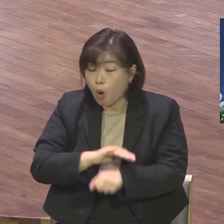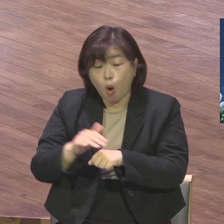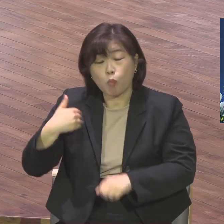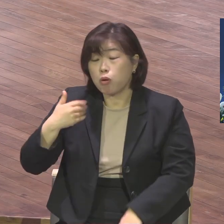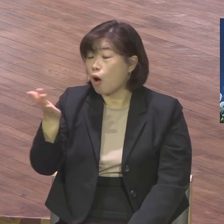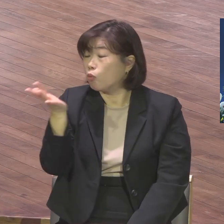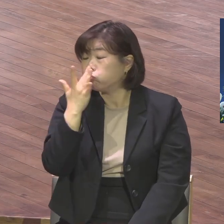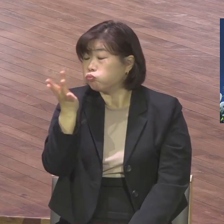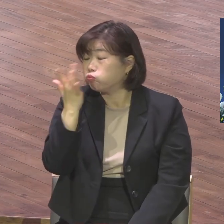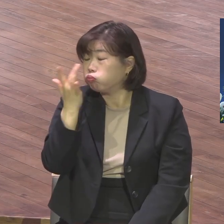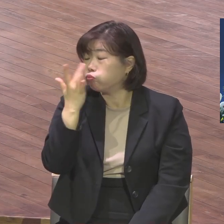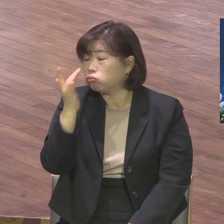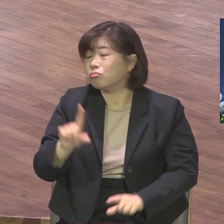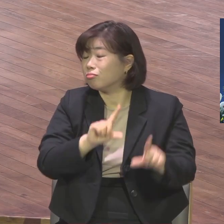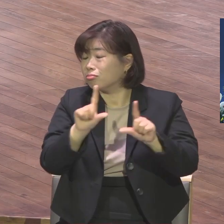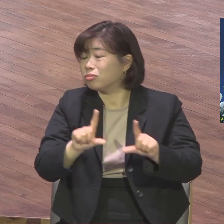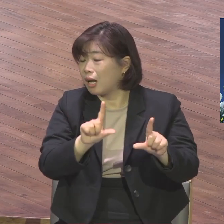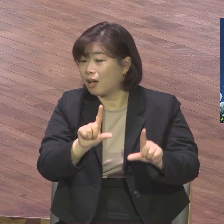모른다니까요.